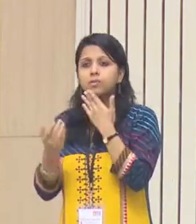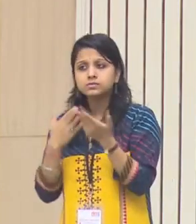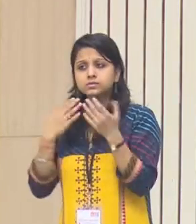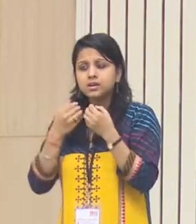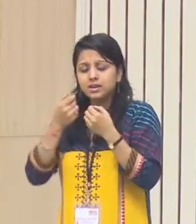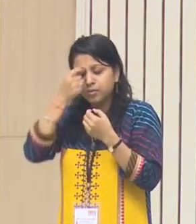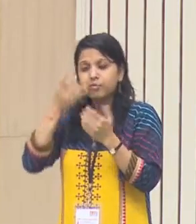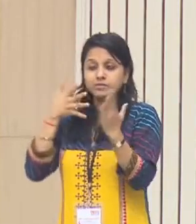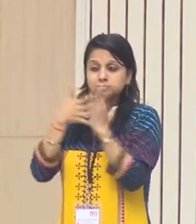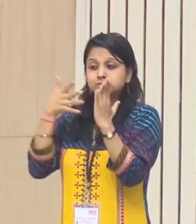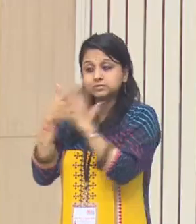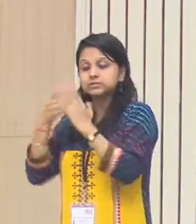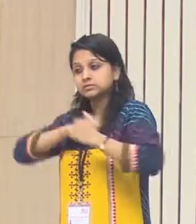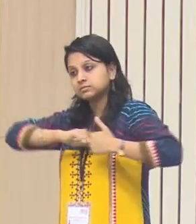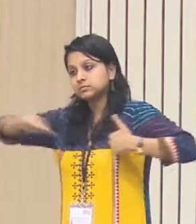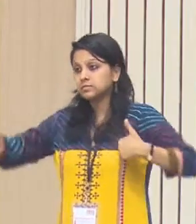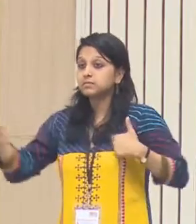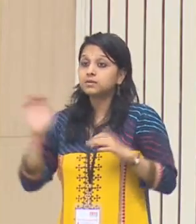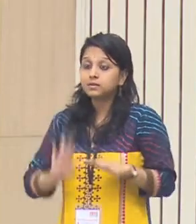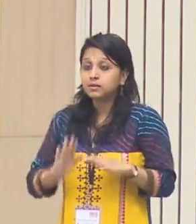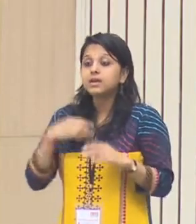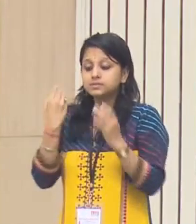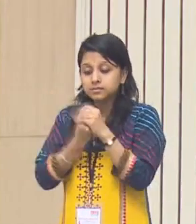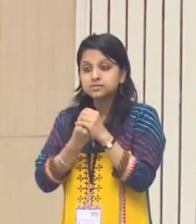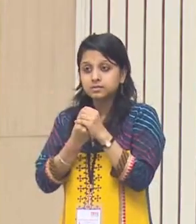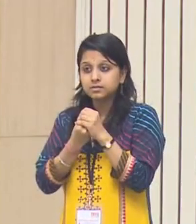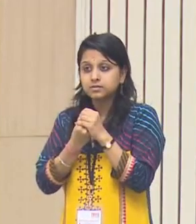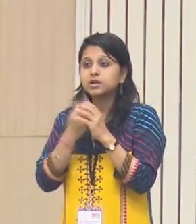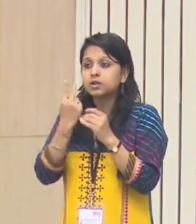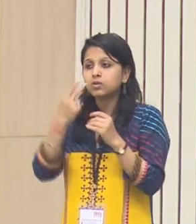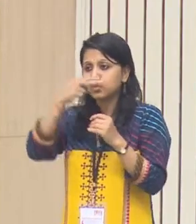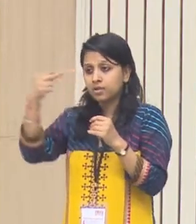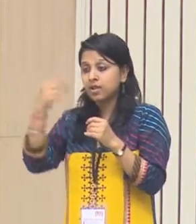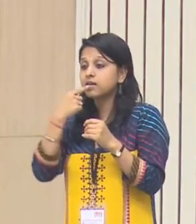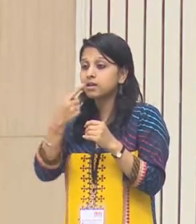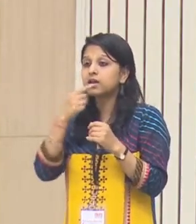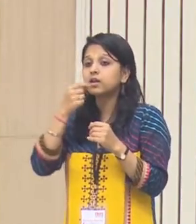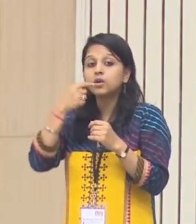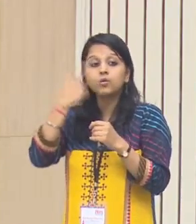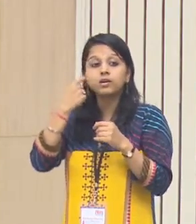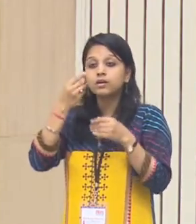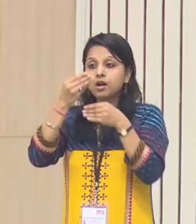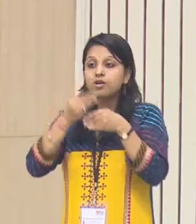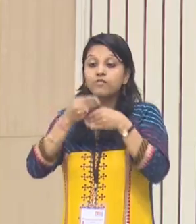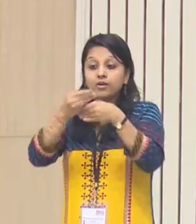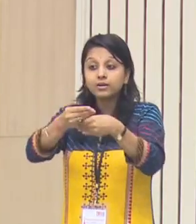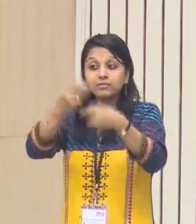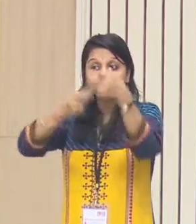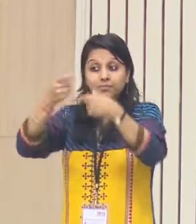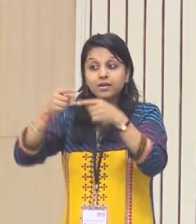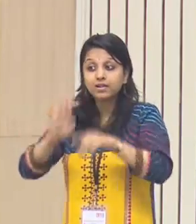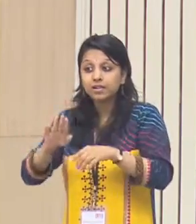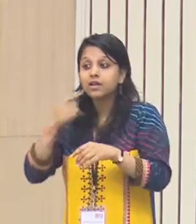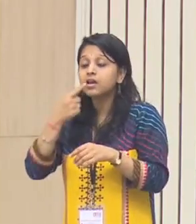सारी मुश्किलों को पार करना पड़ता है और इसके साथ ही मैं दो लाइनें उन सभी अवार्डियों के लिए कहना चाहता हूं